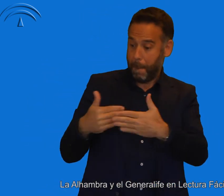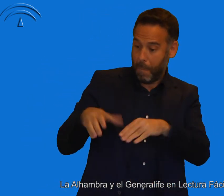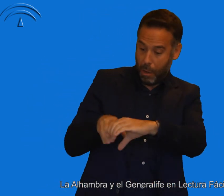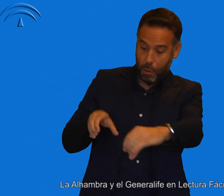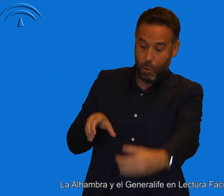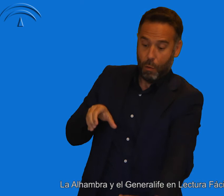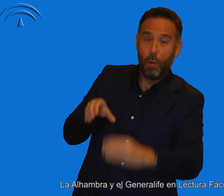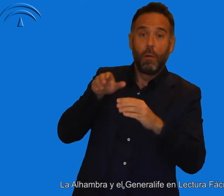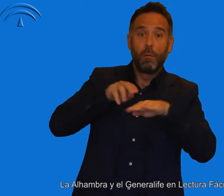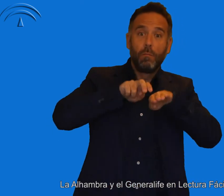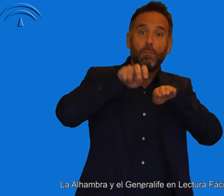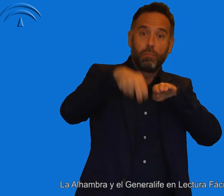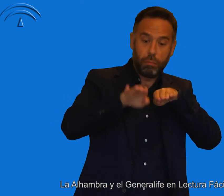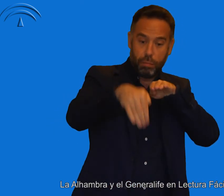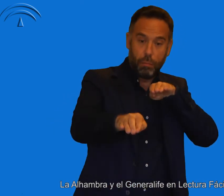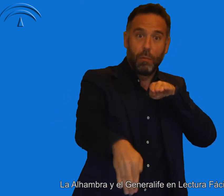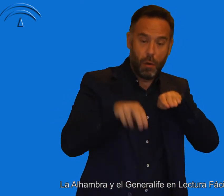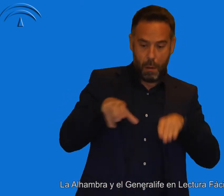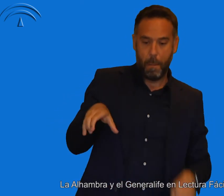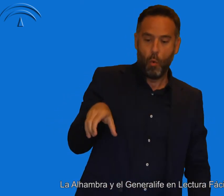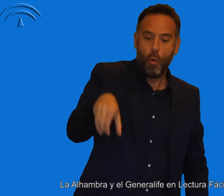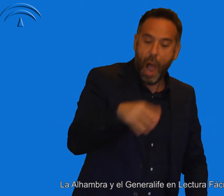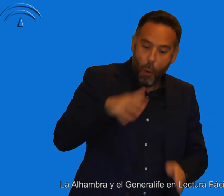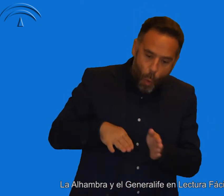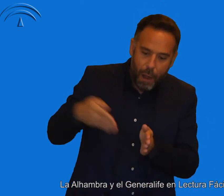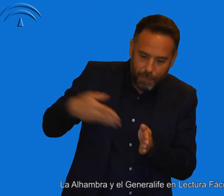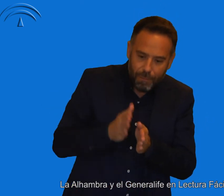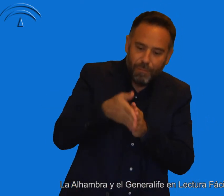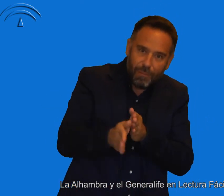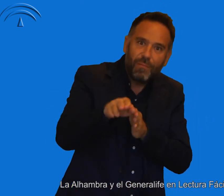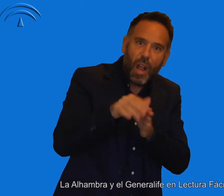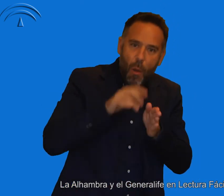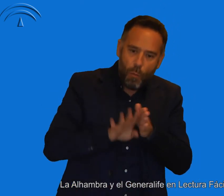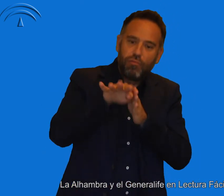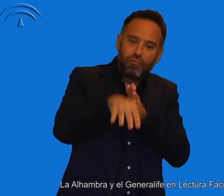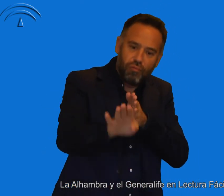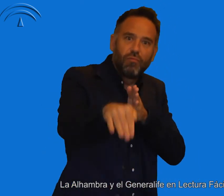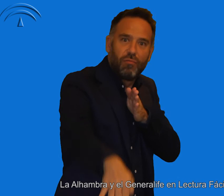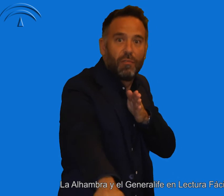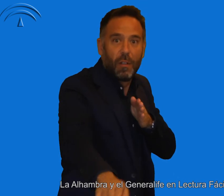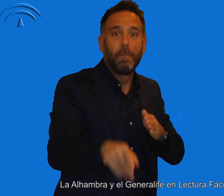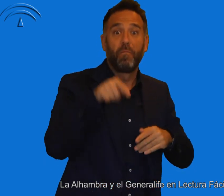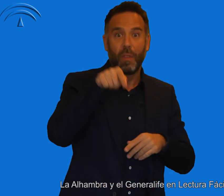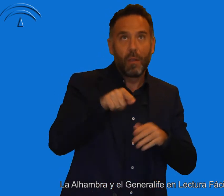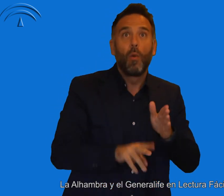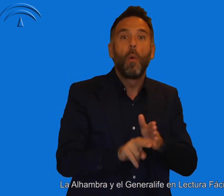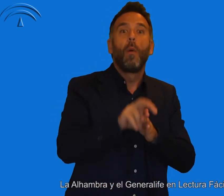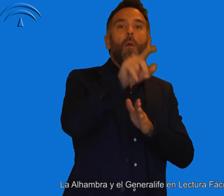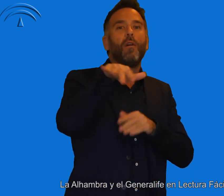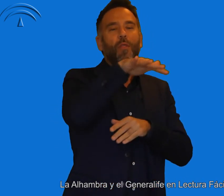los murillos de los pasamanos. Por ella subían a un oratorio en la parte más alta.